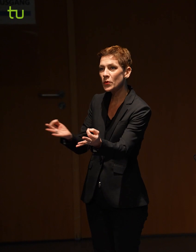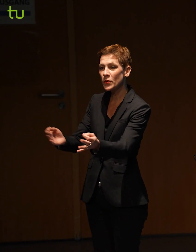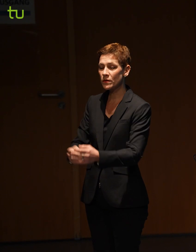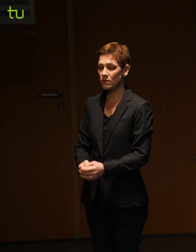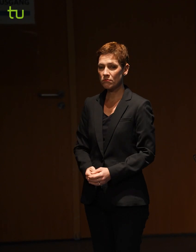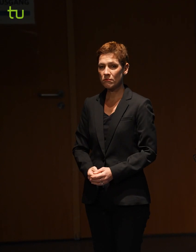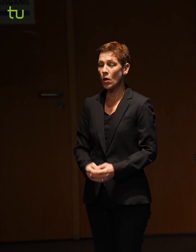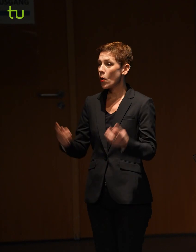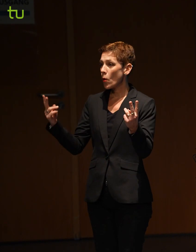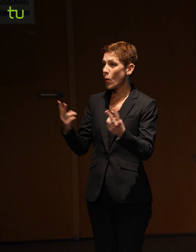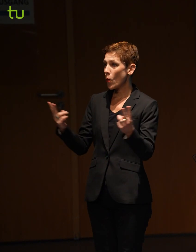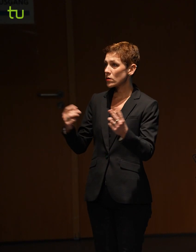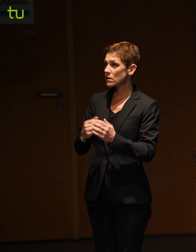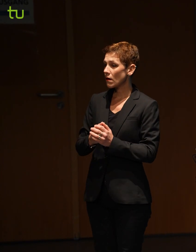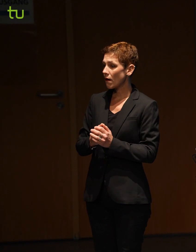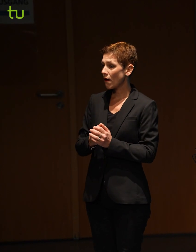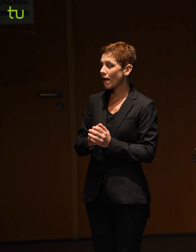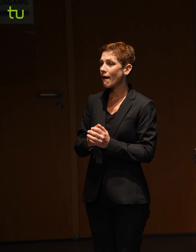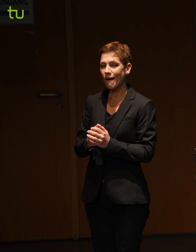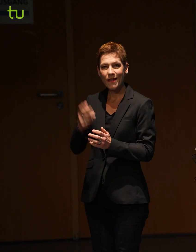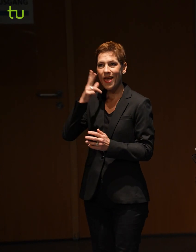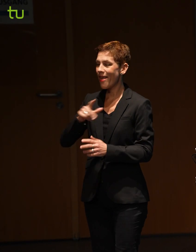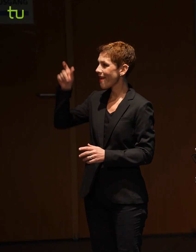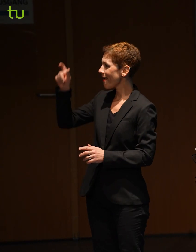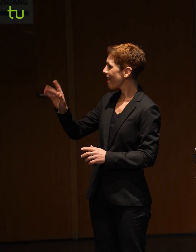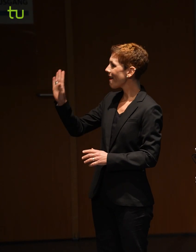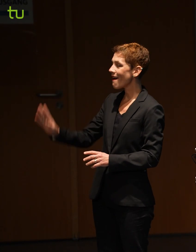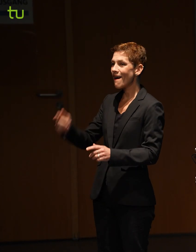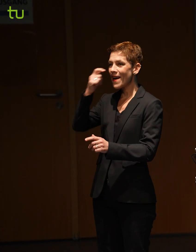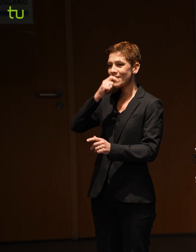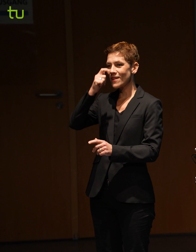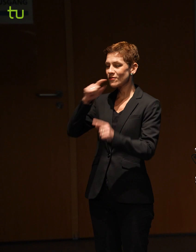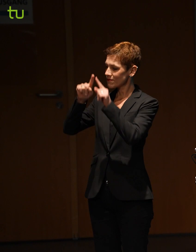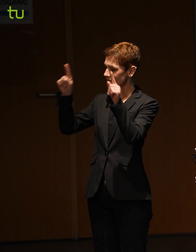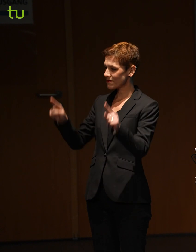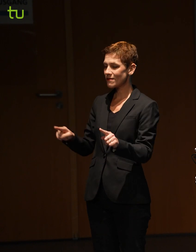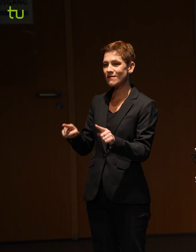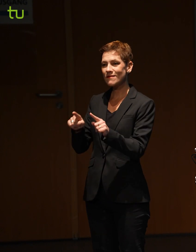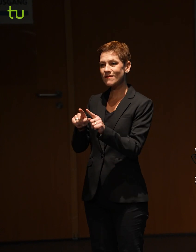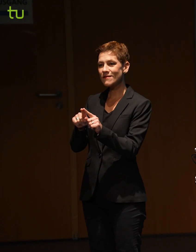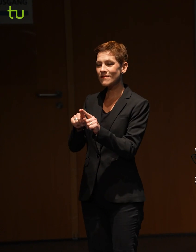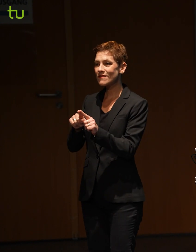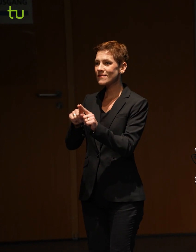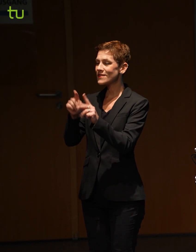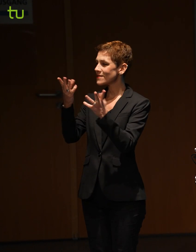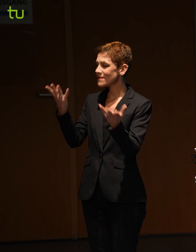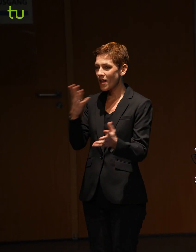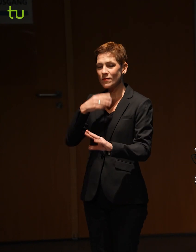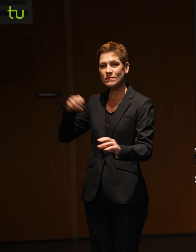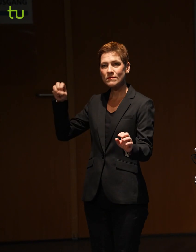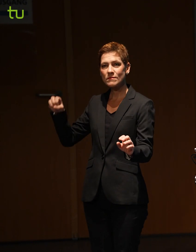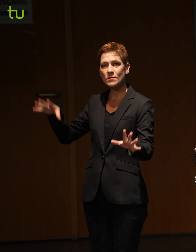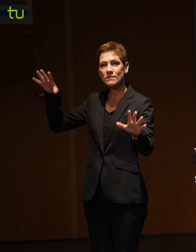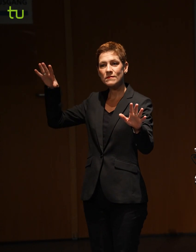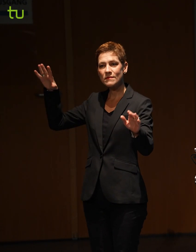Oder vielleicht ist es das Taschentuch des Herrn, ein duftendes Geschenk und Andenken, absichtlich fallen